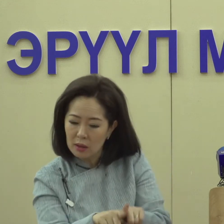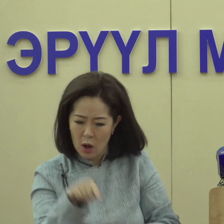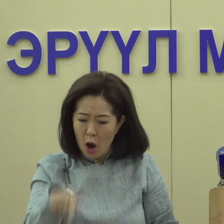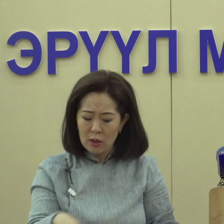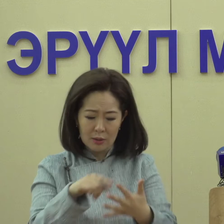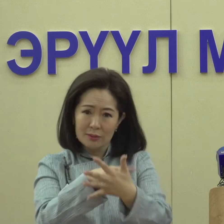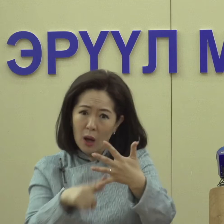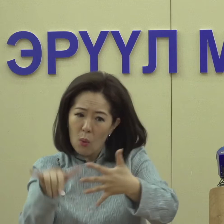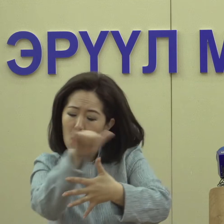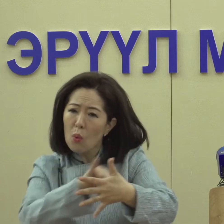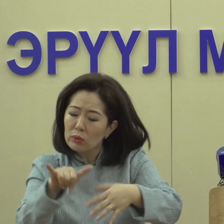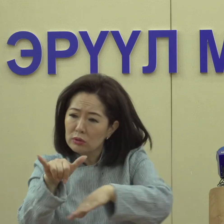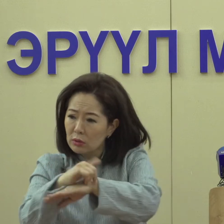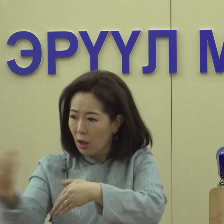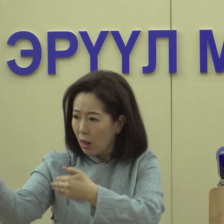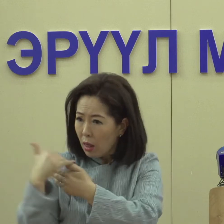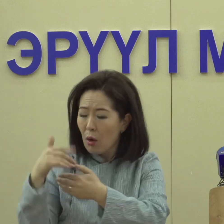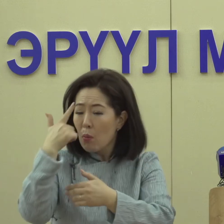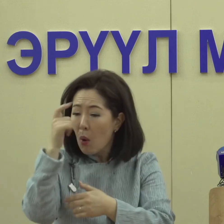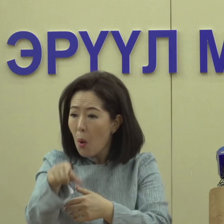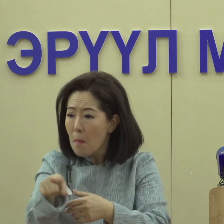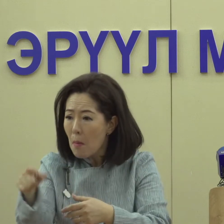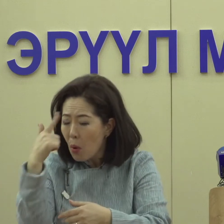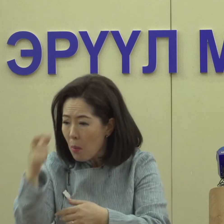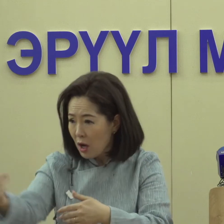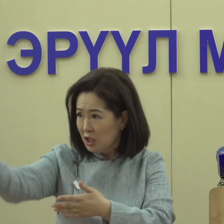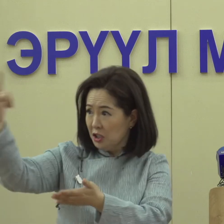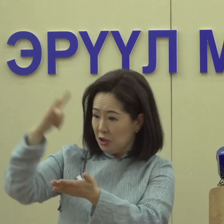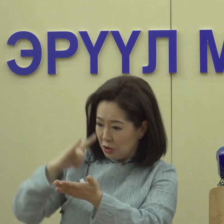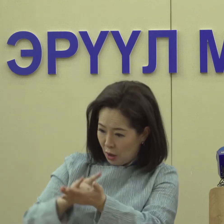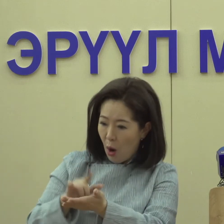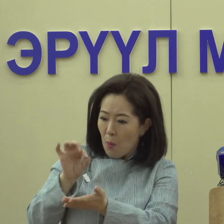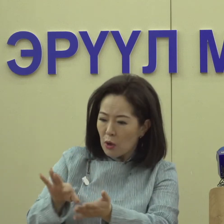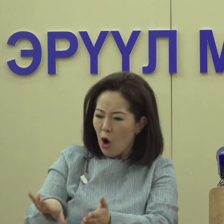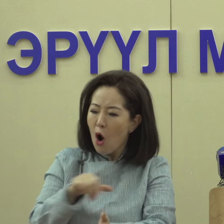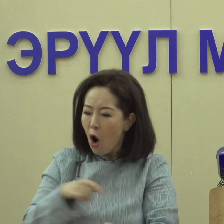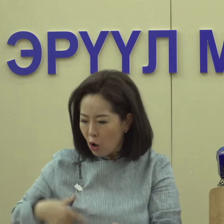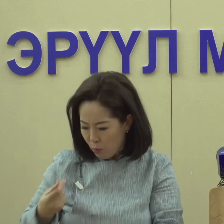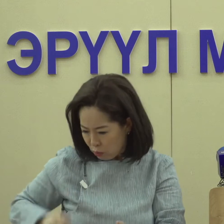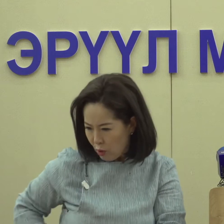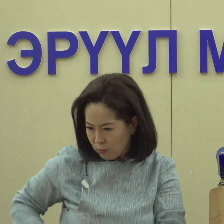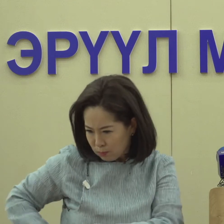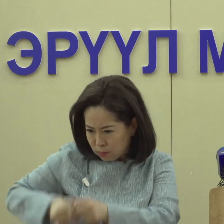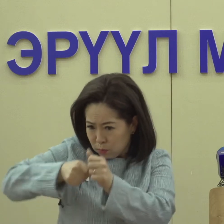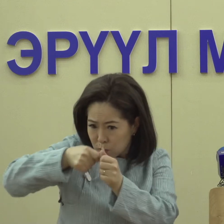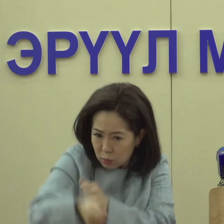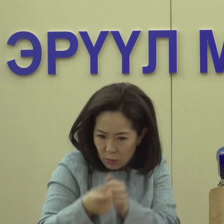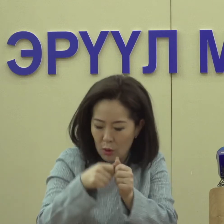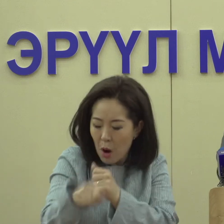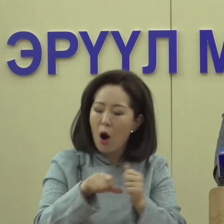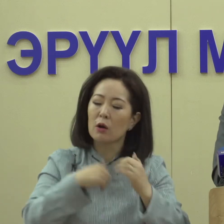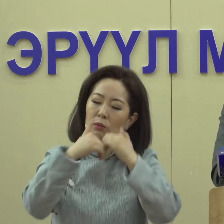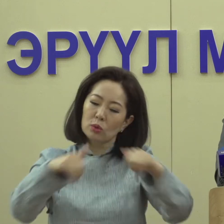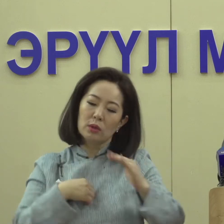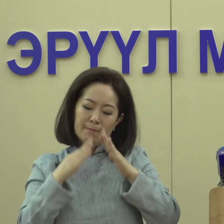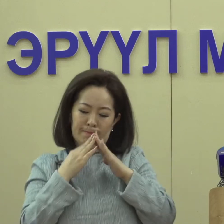ирэх Монгол иргэдэд болвол ирснийхаа дараа 14 хоног өөрийнхөө зардлаар тусгаарлах ийм